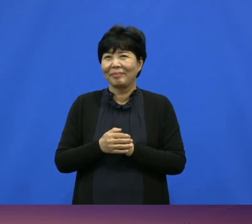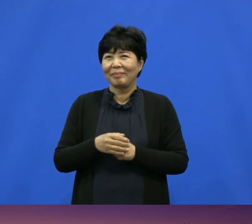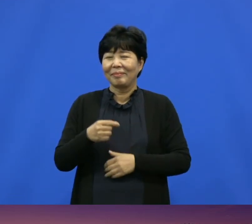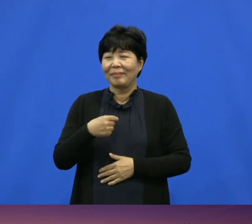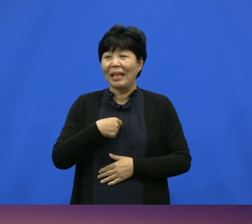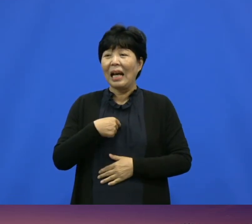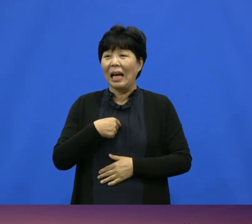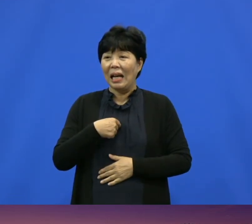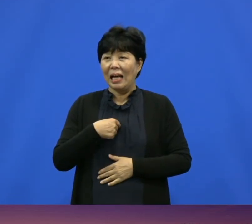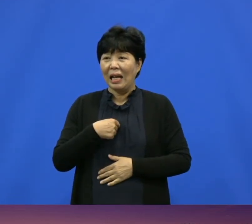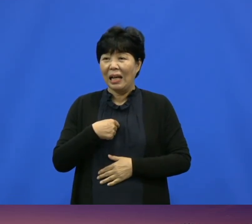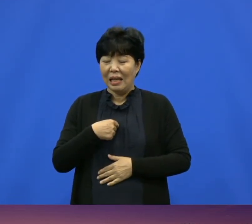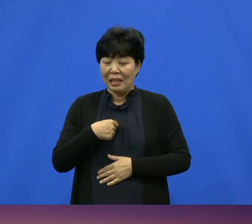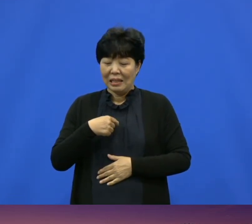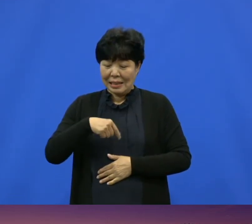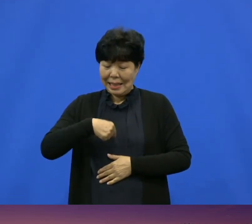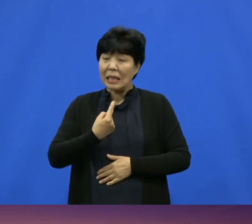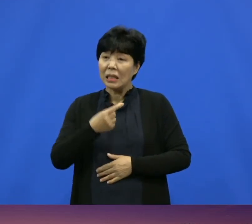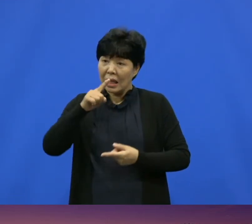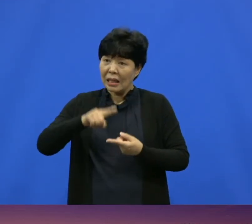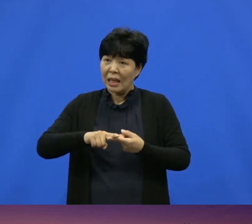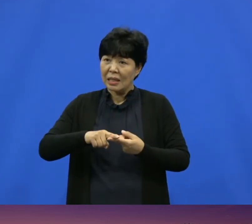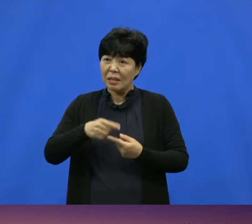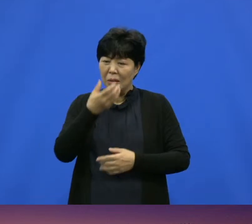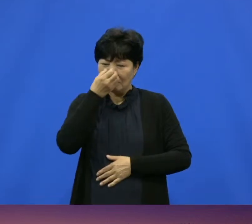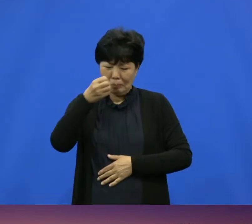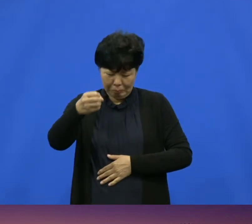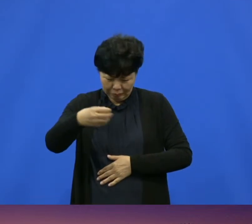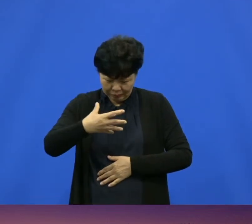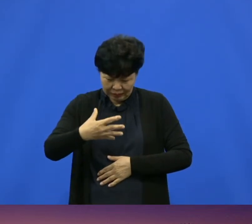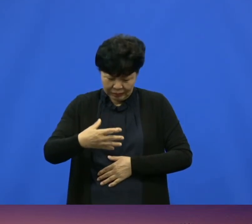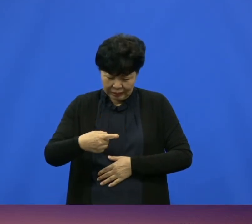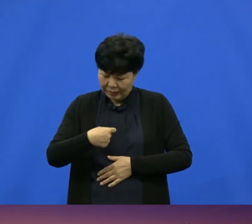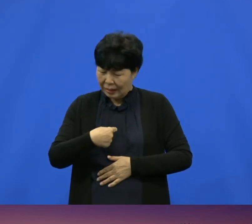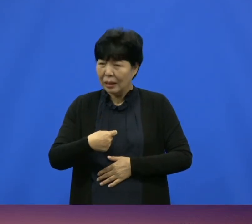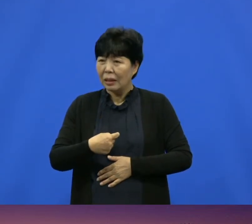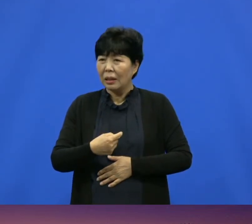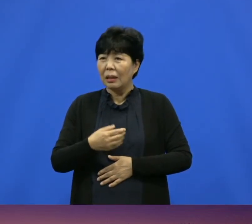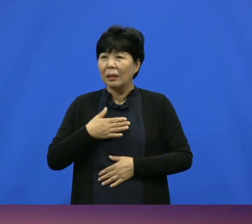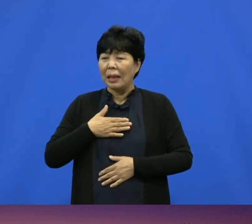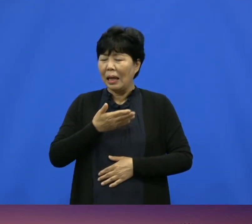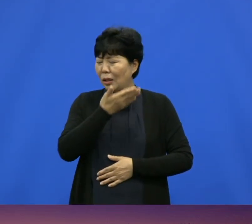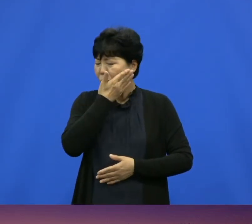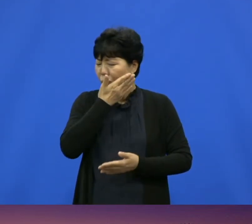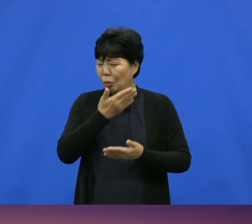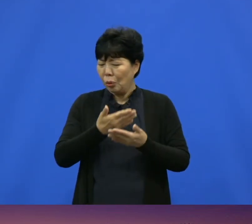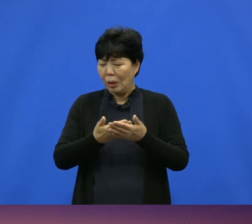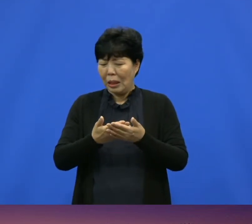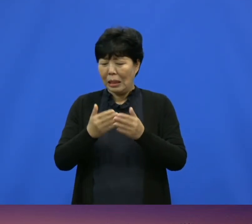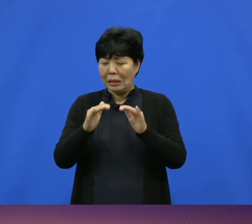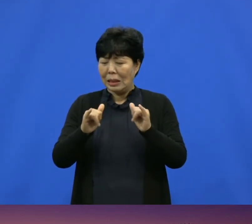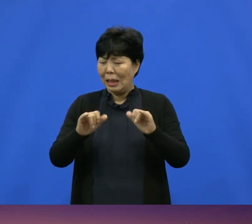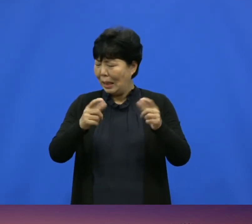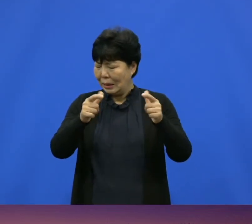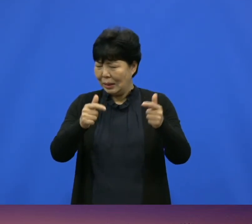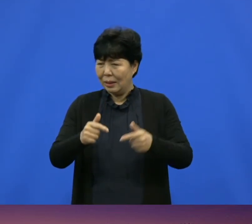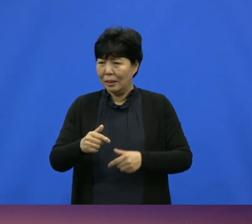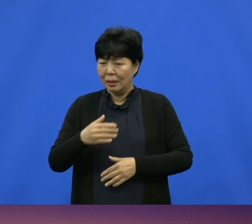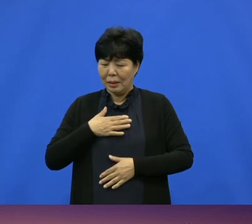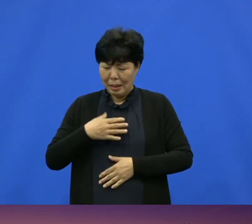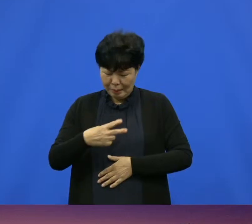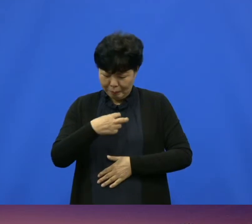자기 경멸에 빠지고 자신에 대한 존귀함이라고 하는 것은 하나도 없는, 내가 너무 미운